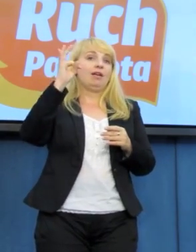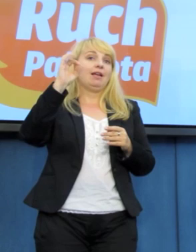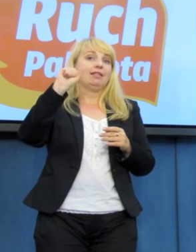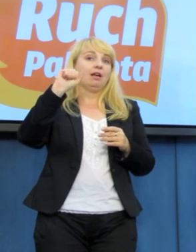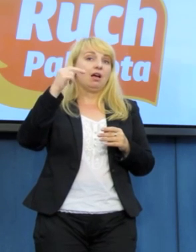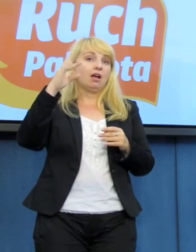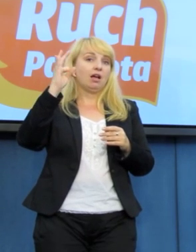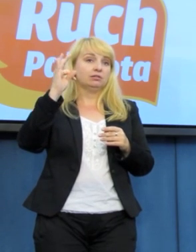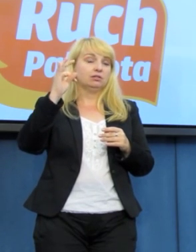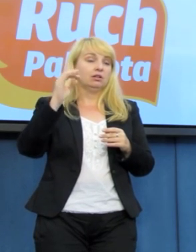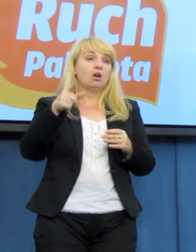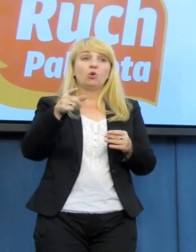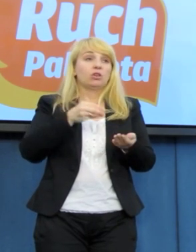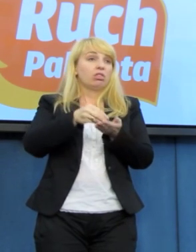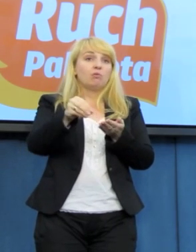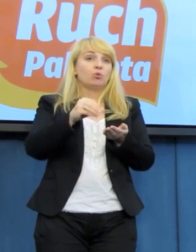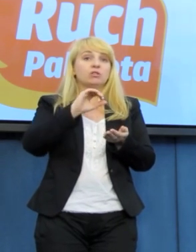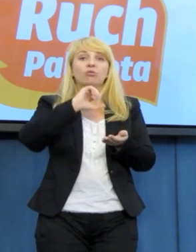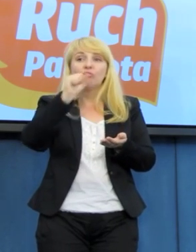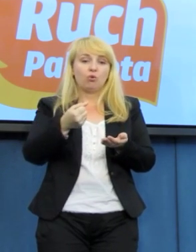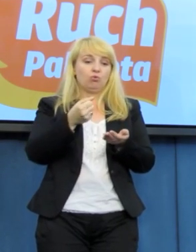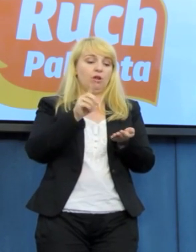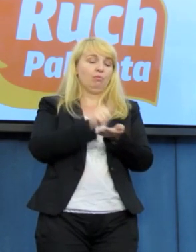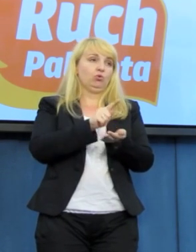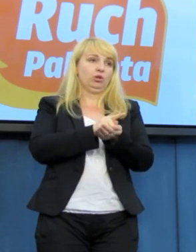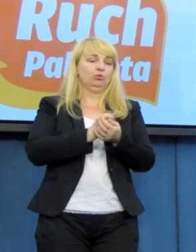tym kraju żadnych podatków.